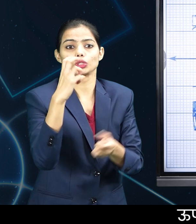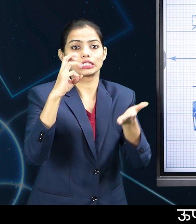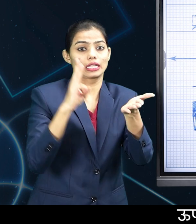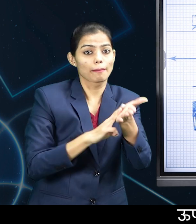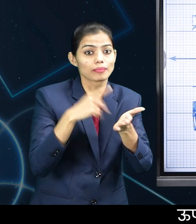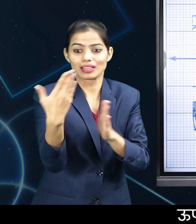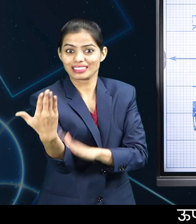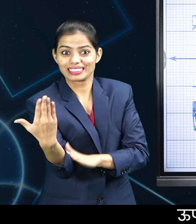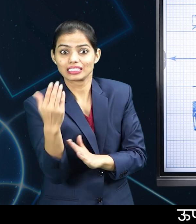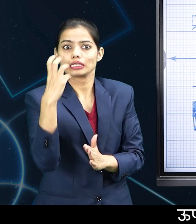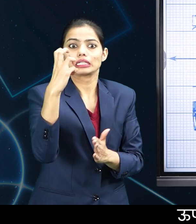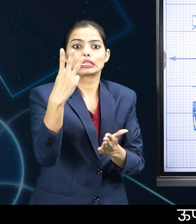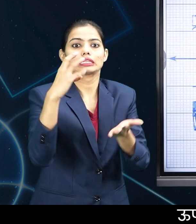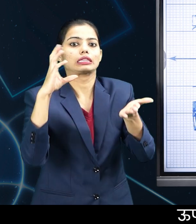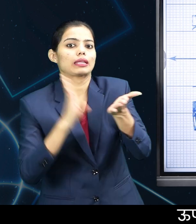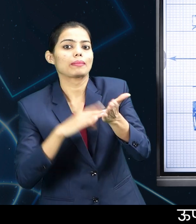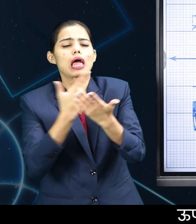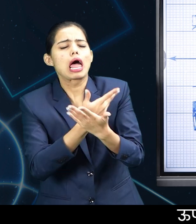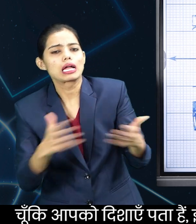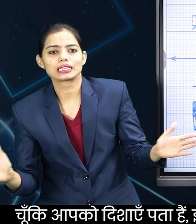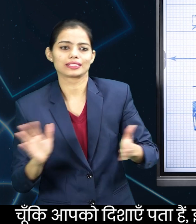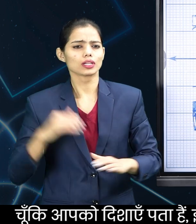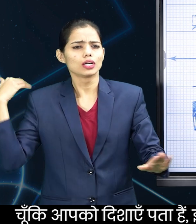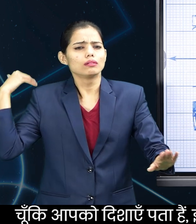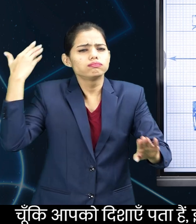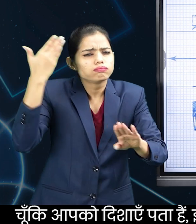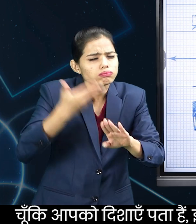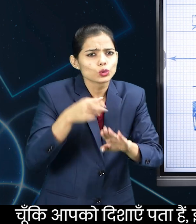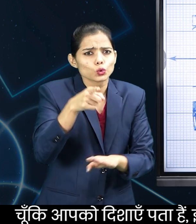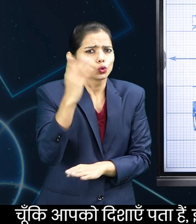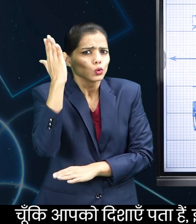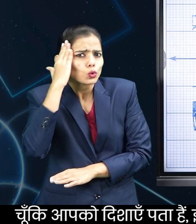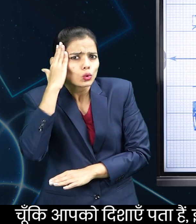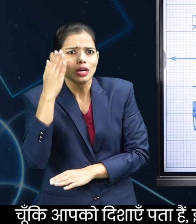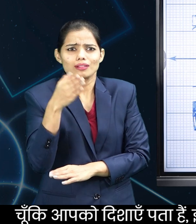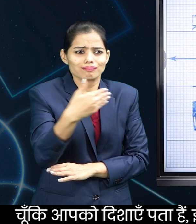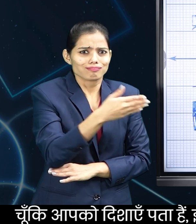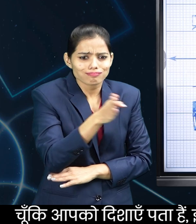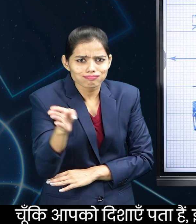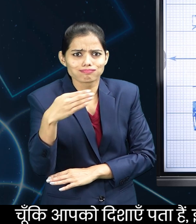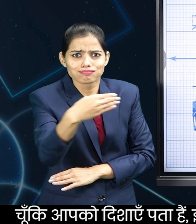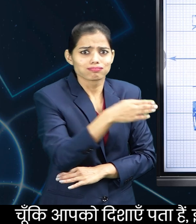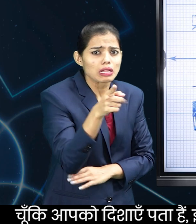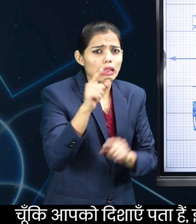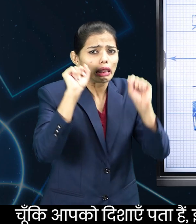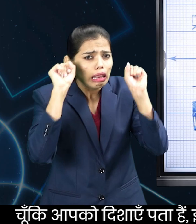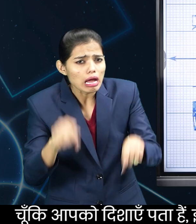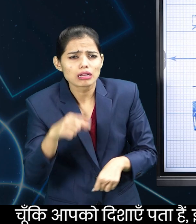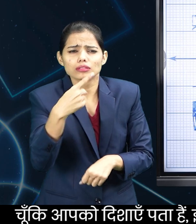सेमी आदि भी कर सकते हैं। क्योंकि आपको दिशाएं पता है, इसलिए आप 2